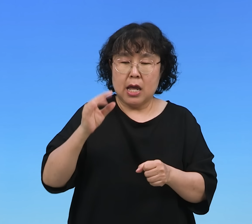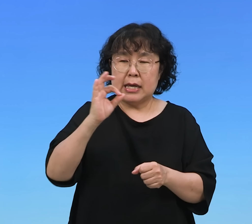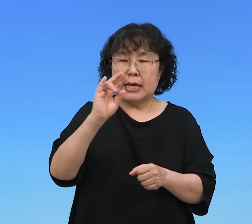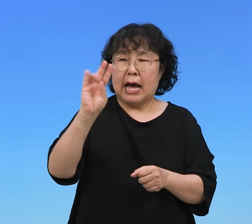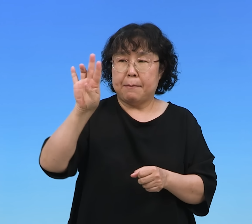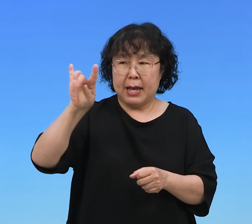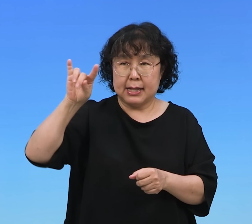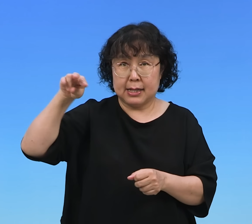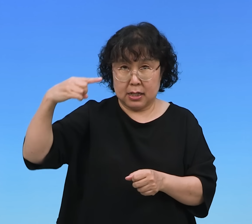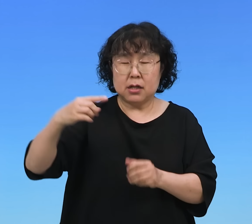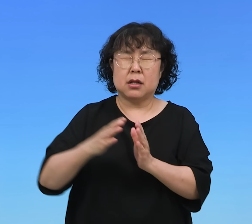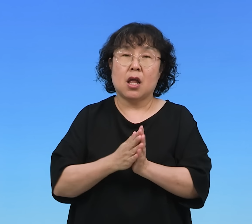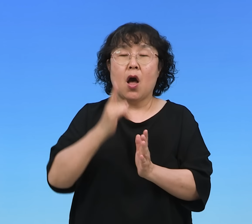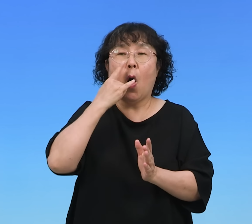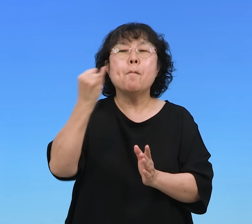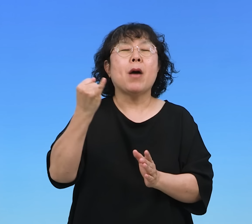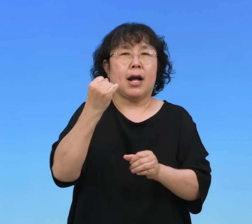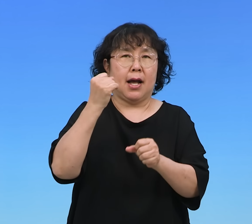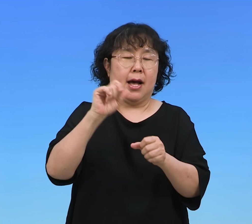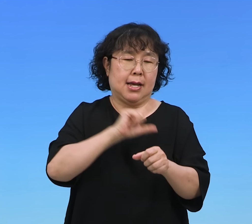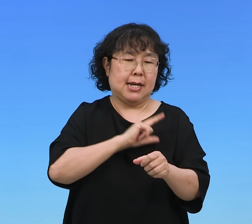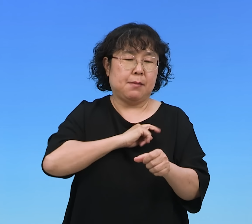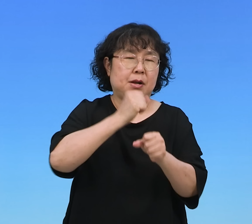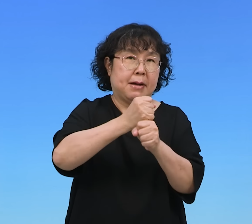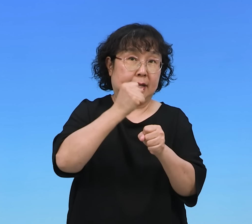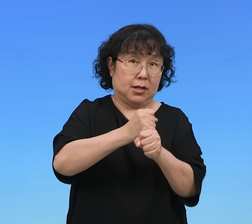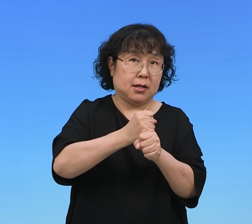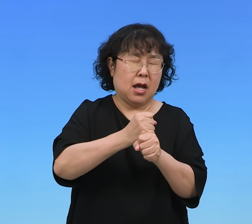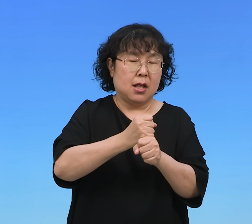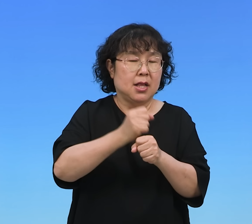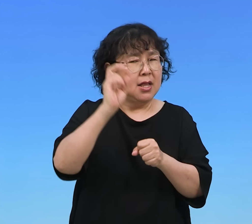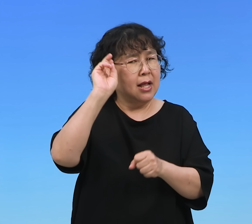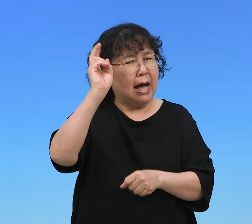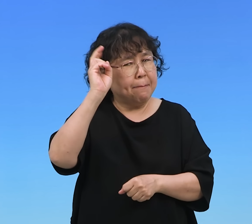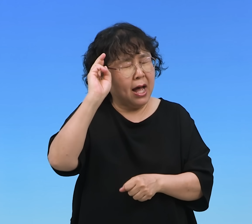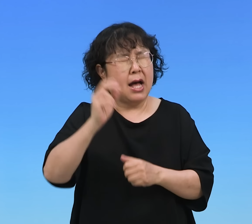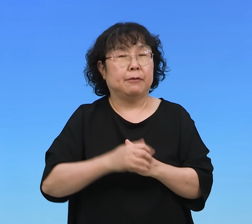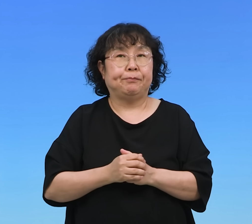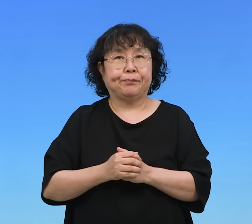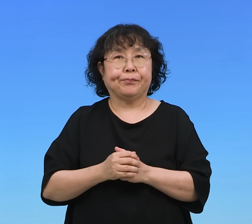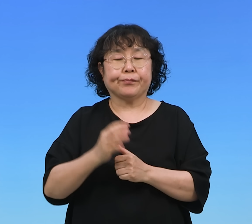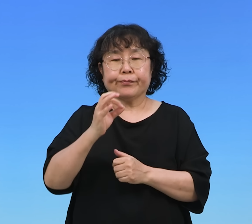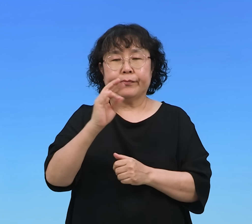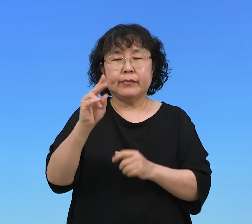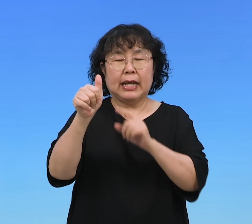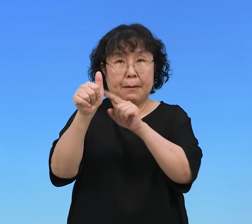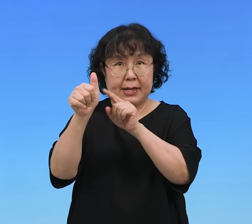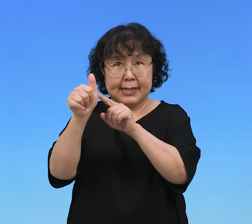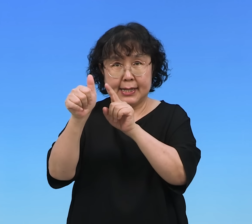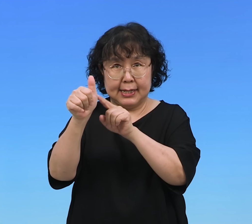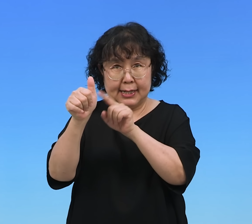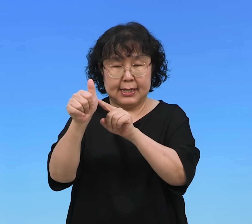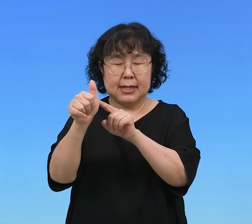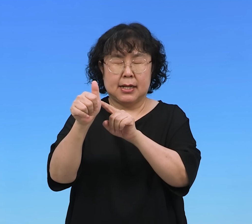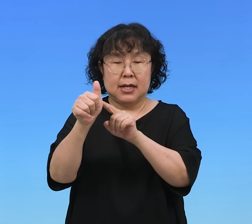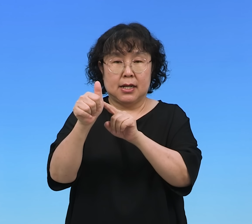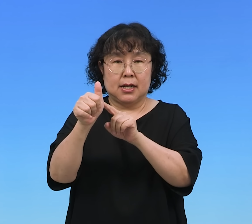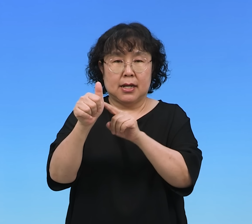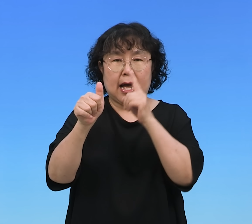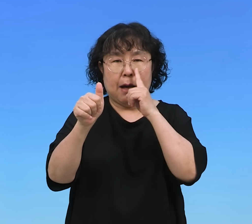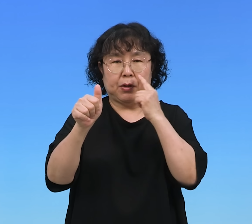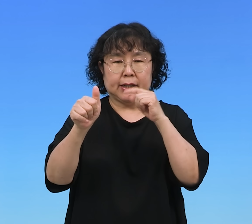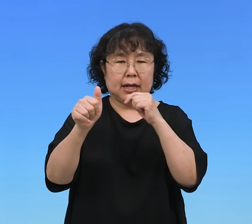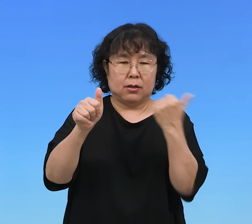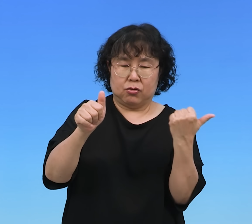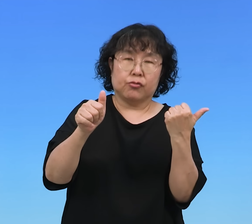이름입니다. 그래서 많은 학자들이 이렇게 분석을 합니다. 아마도 야벳은 유복자였을 것이다.